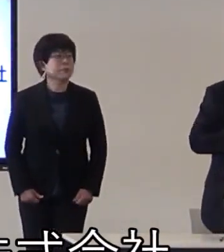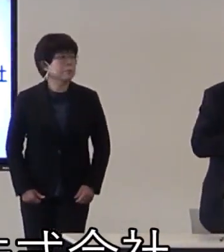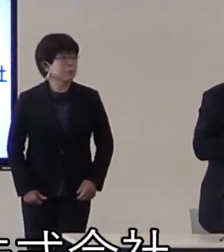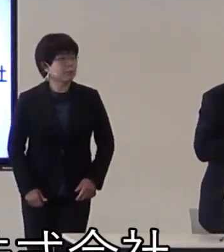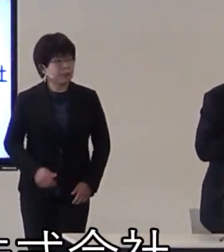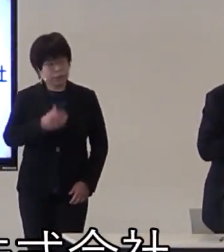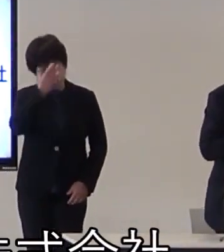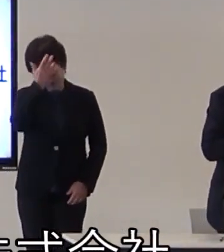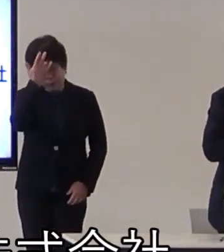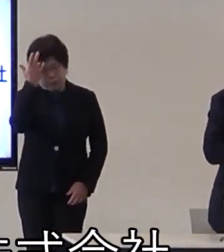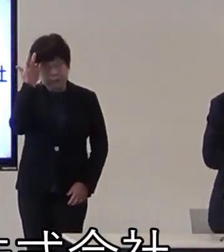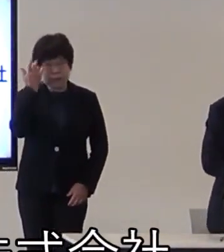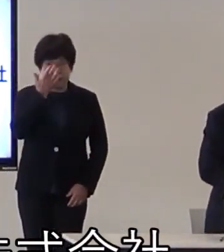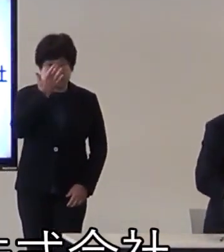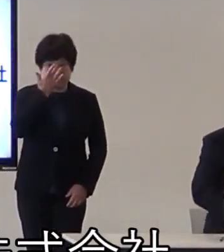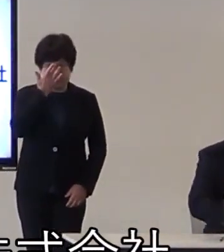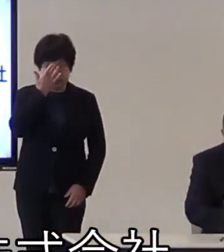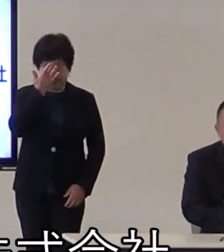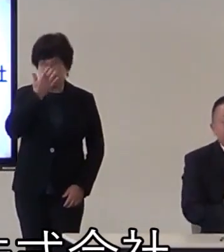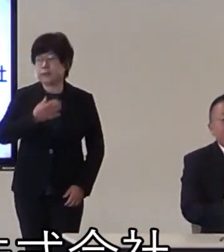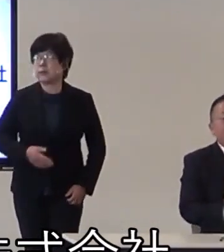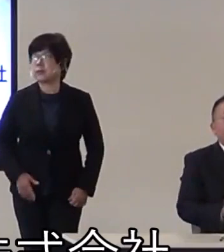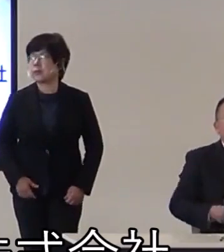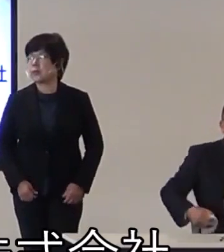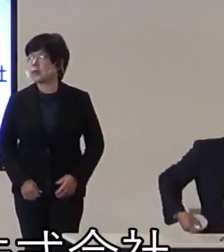マスクの方は取っていただいて、はい、大丈夫ですか。